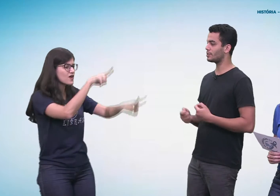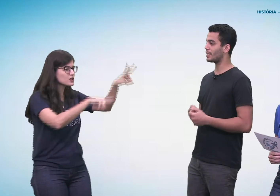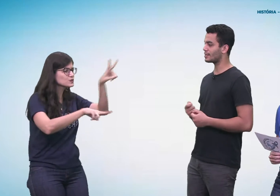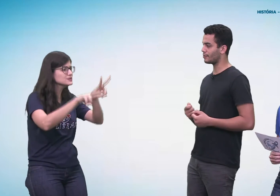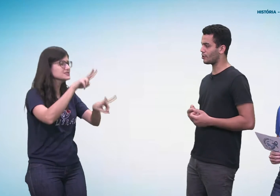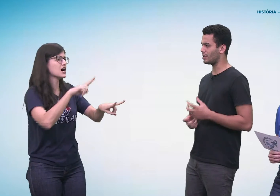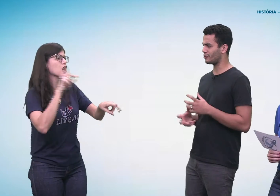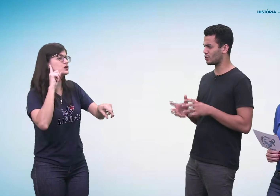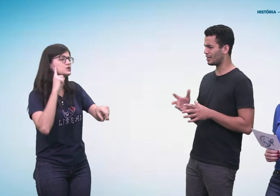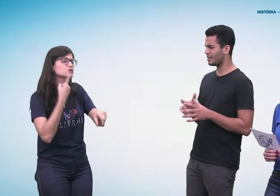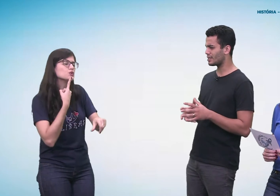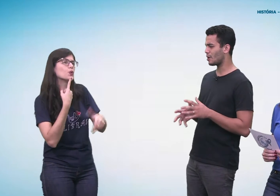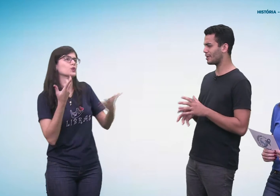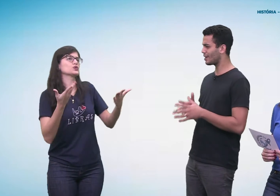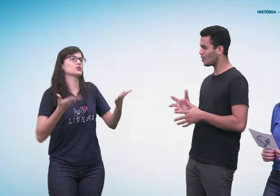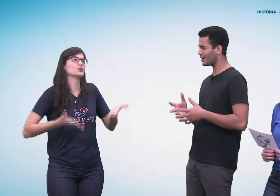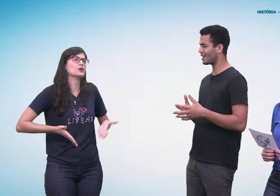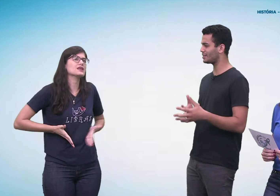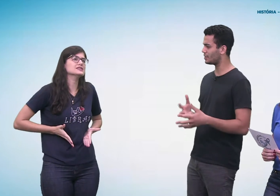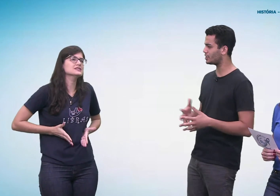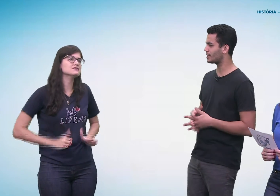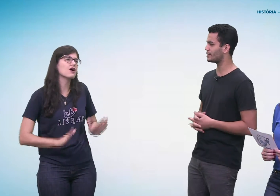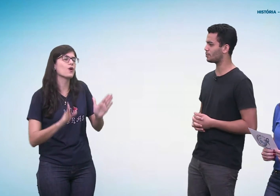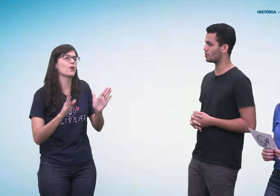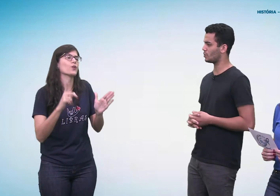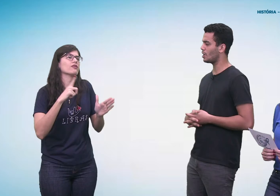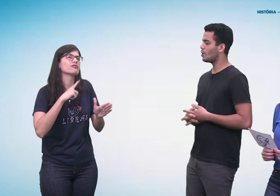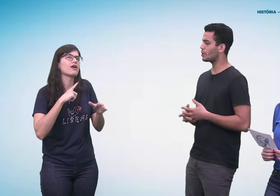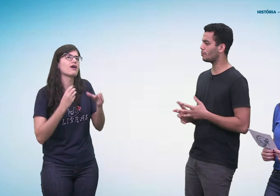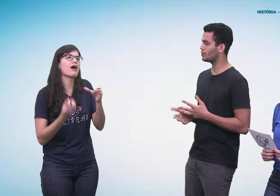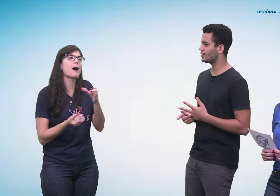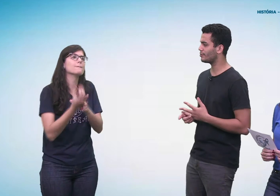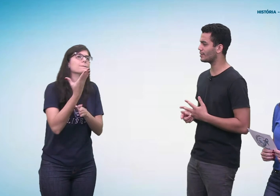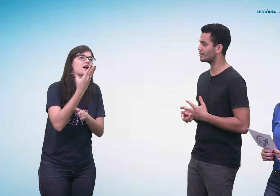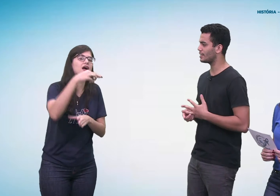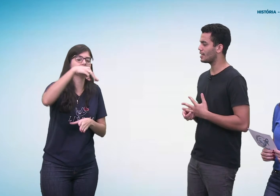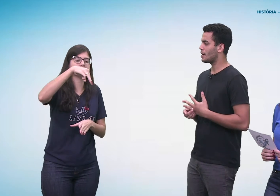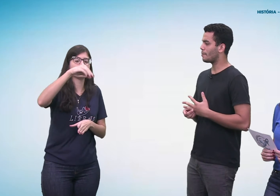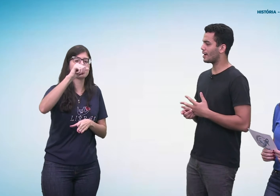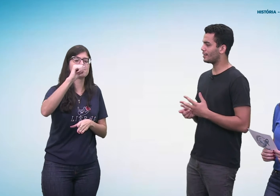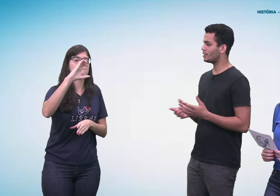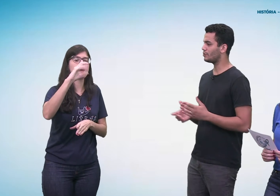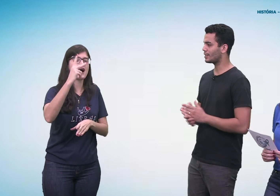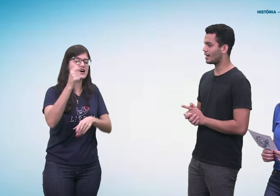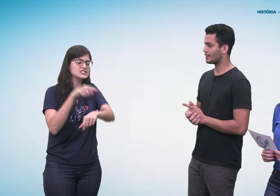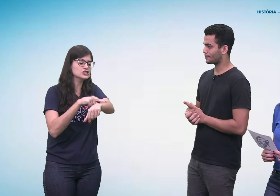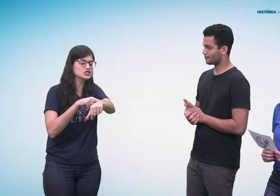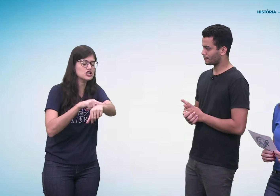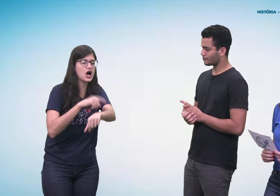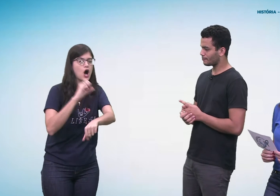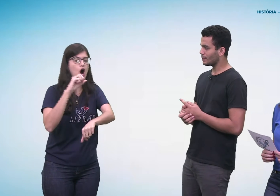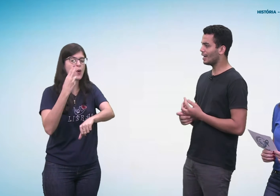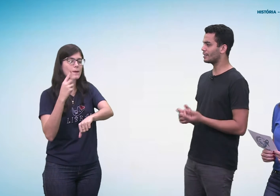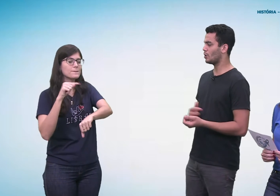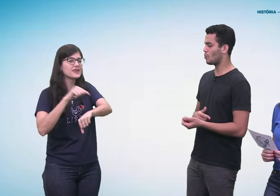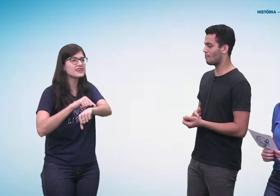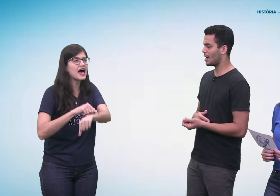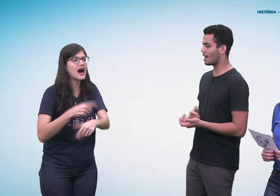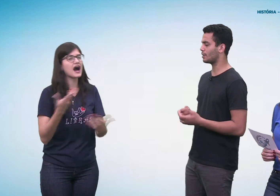sinais dessa forma, ele visualiza qual é a característica dessa pessoa, o que eu poderia fazer para identificá-la. Ela tem alguma marca